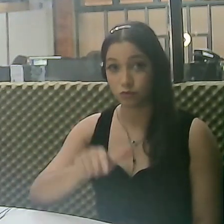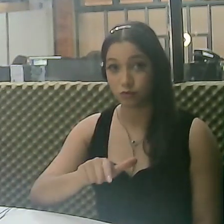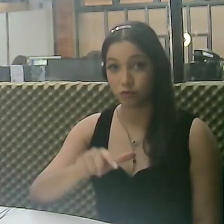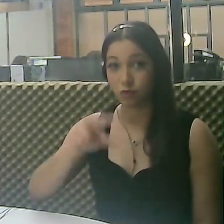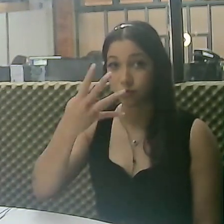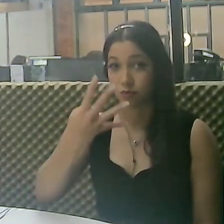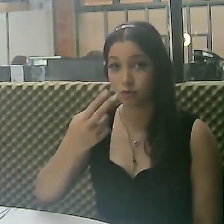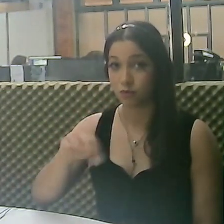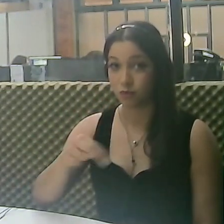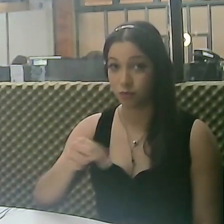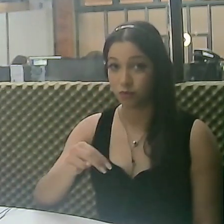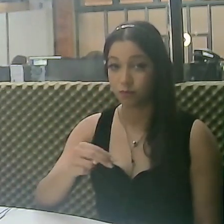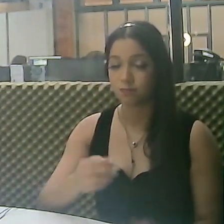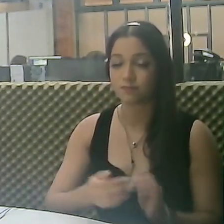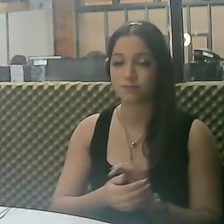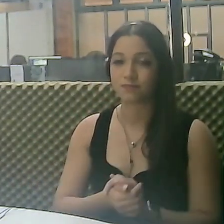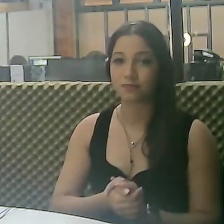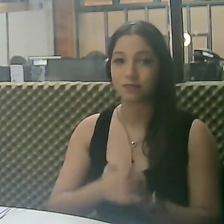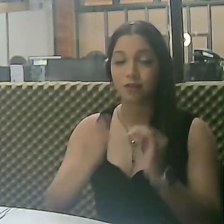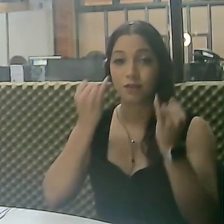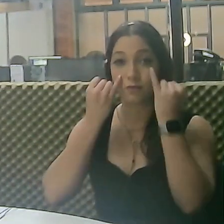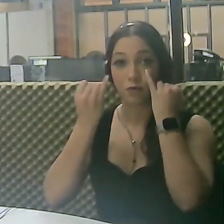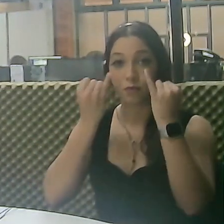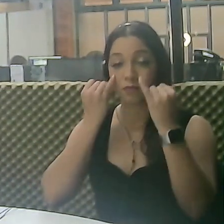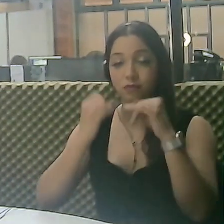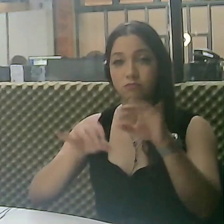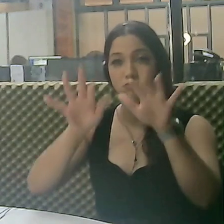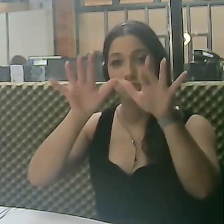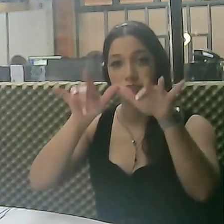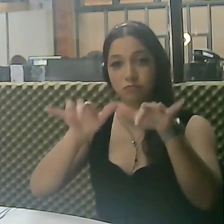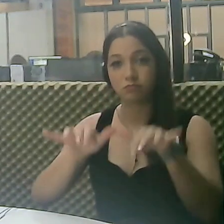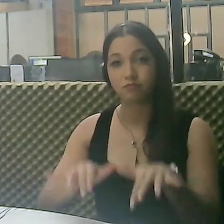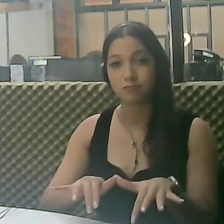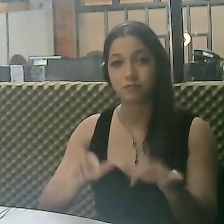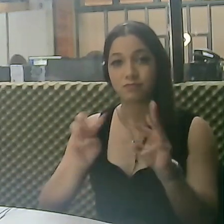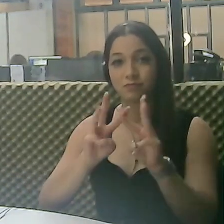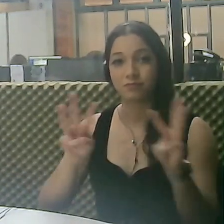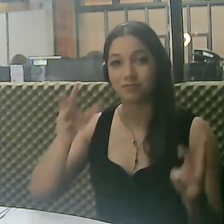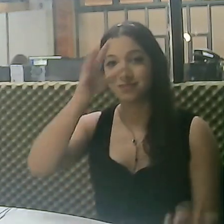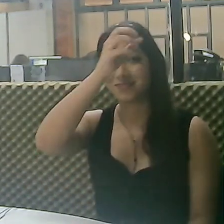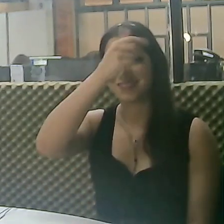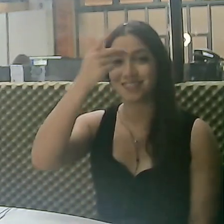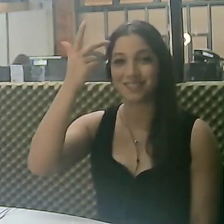dia 4 de novembro. Para maiores informações, você confere lá o portal da